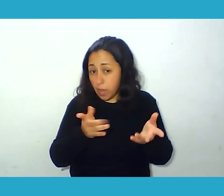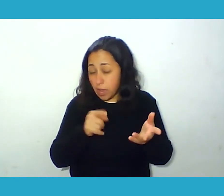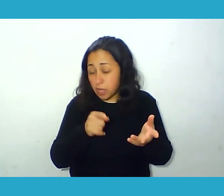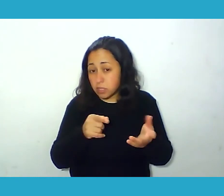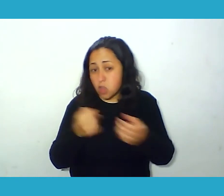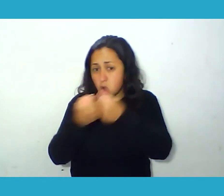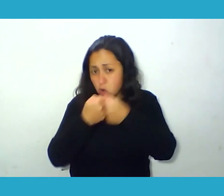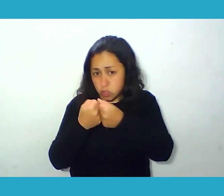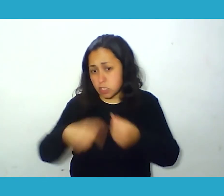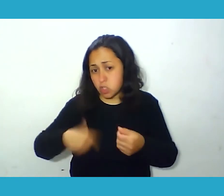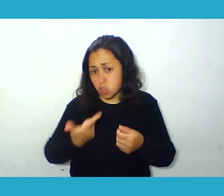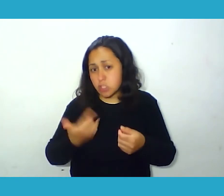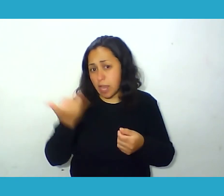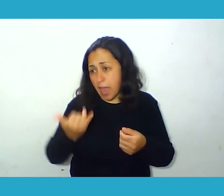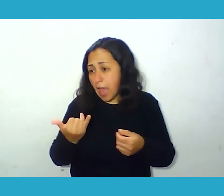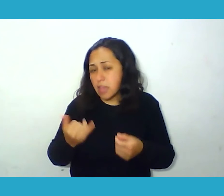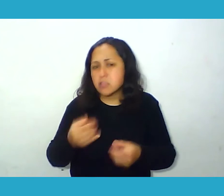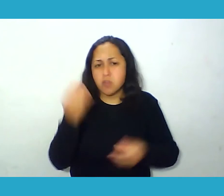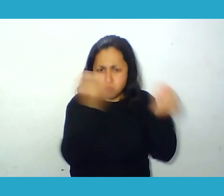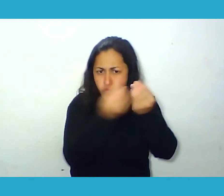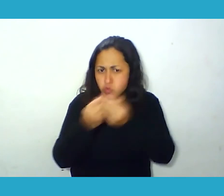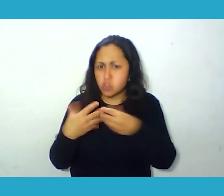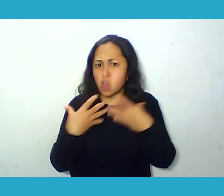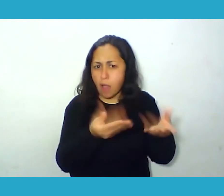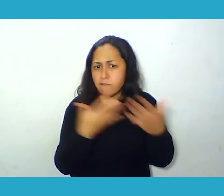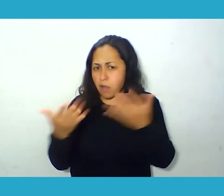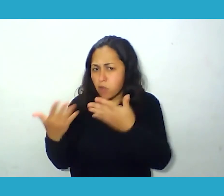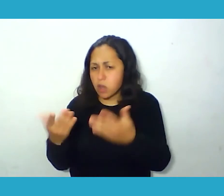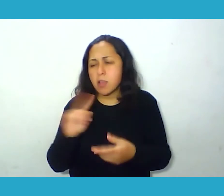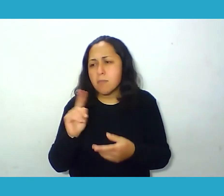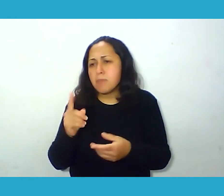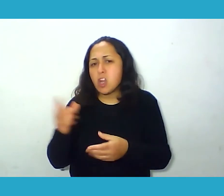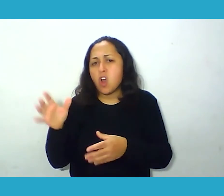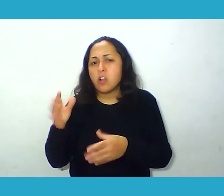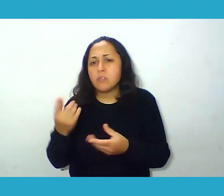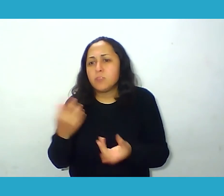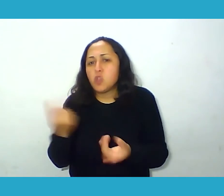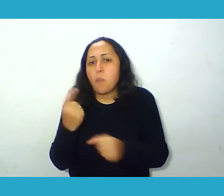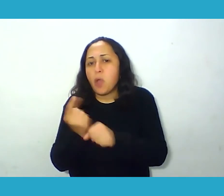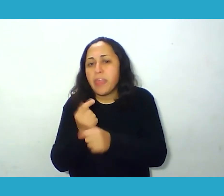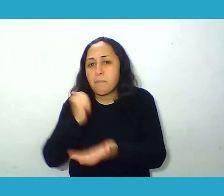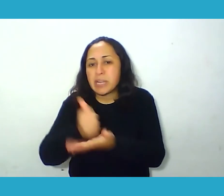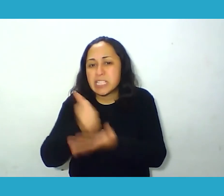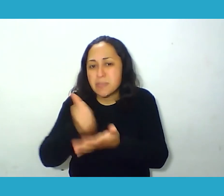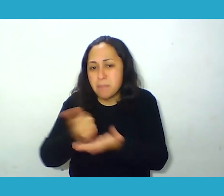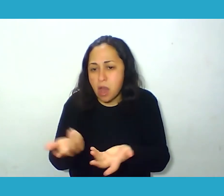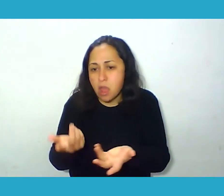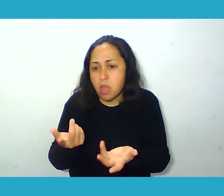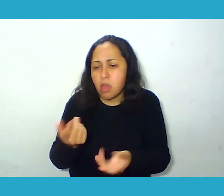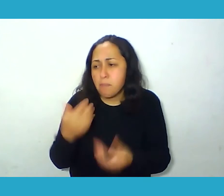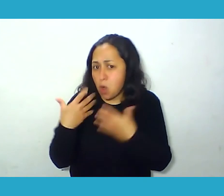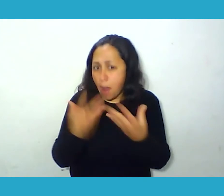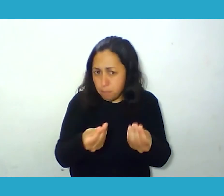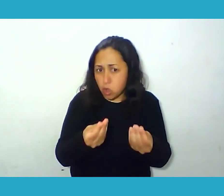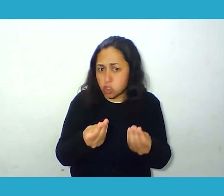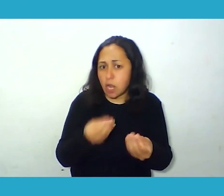no tenga consenso social. Son muchos, aunque no organizados, y que por distintas circunstancias no participan de la audiencia pública, sostienen y apoyan esta obra.